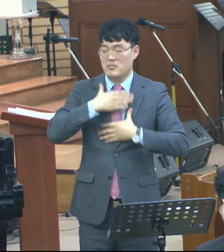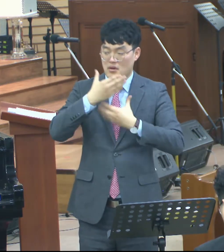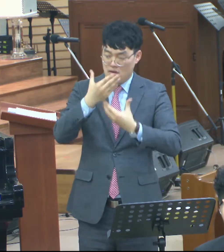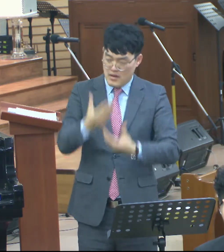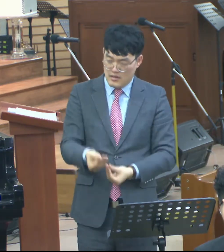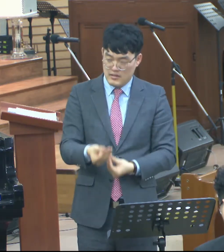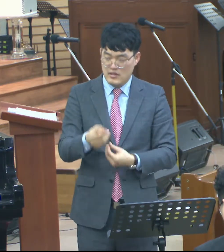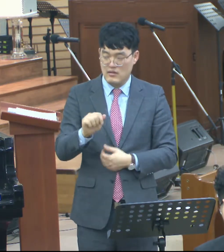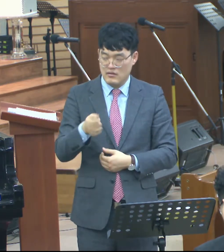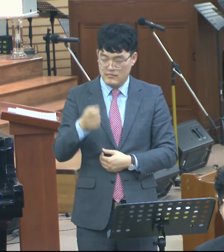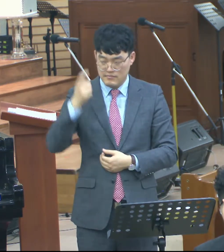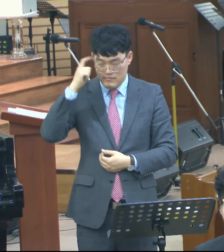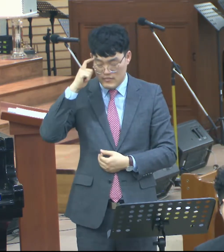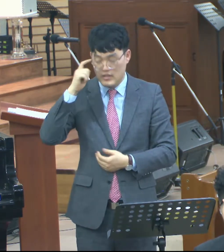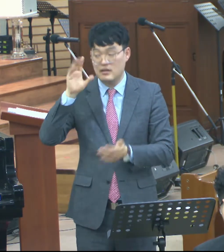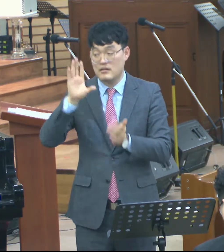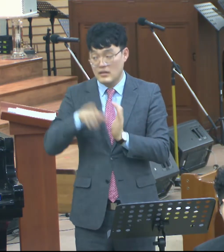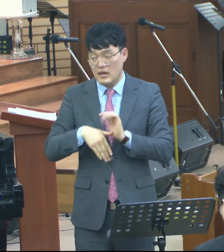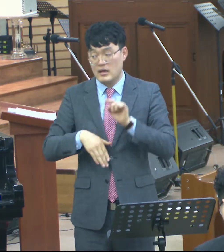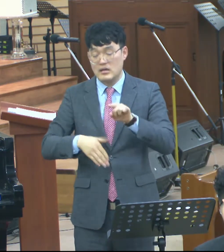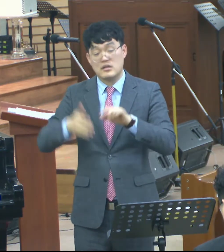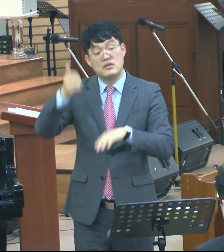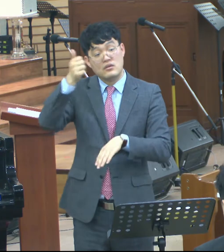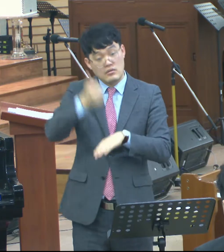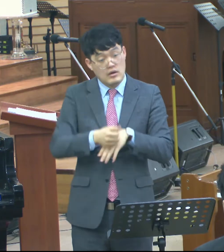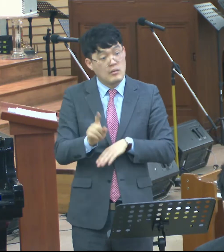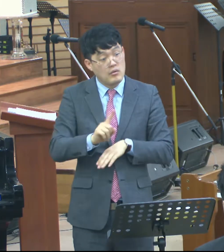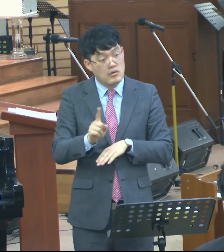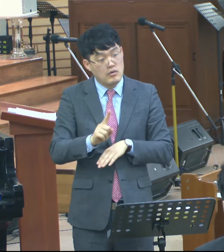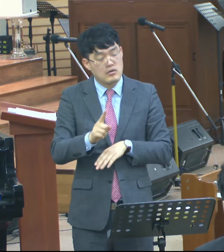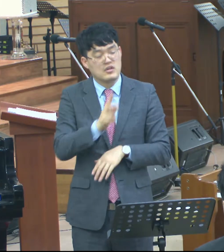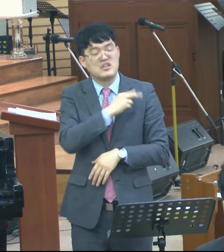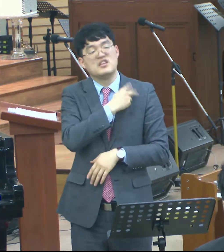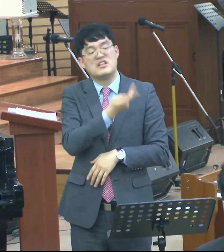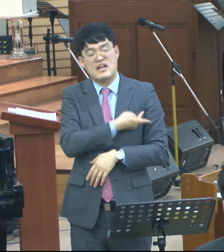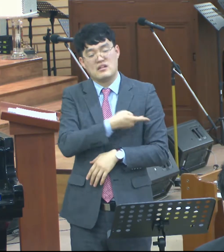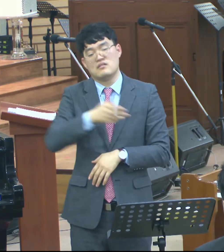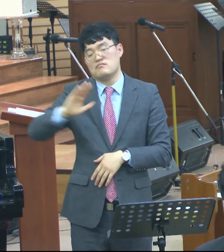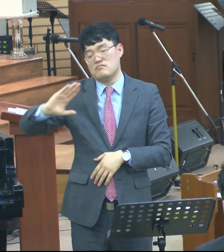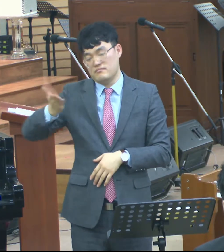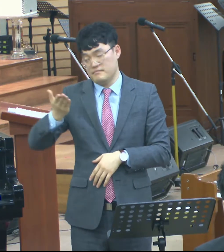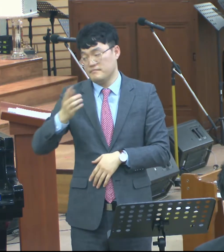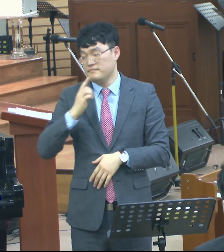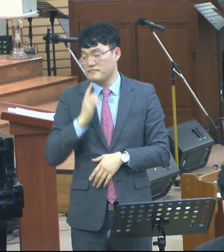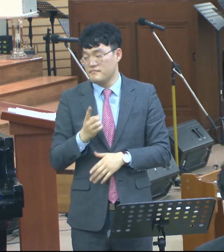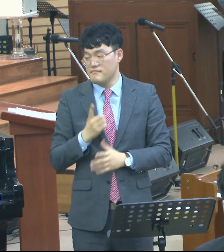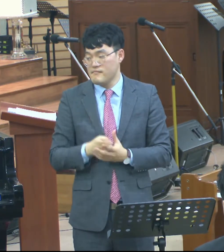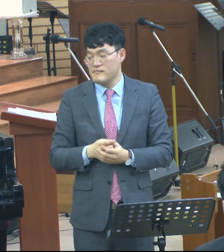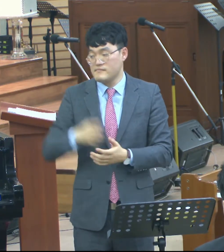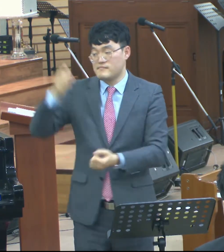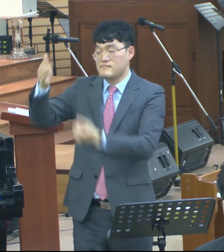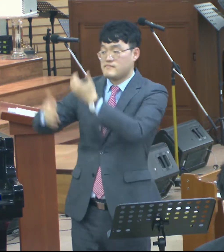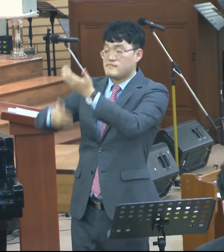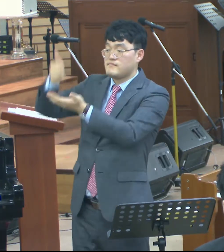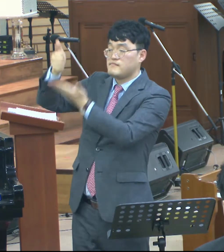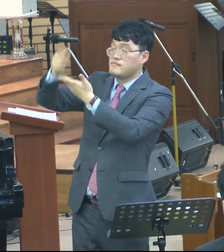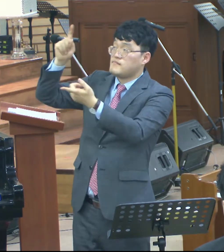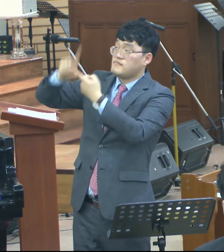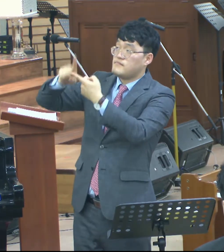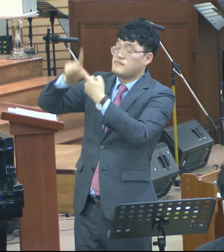여기는 경우 그 결과는 이단이 되는 것이다. 하나님을 향한 믿음이 자기